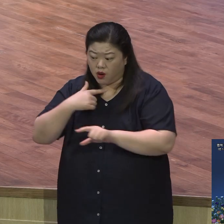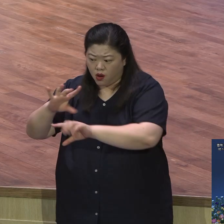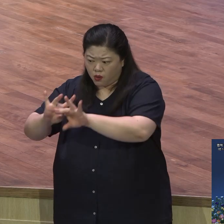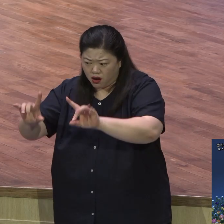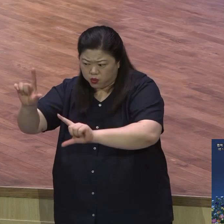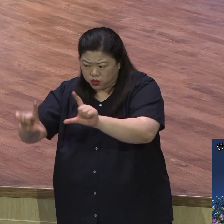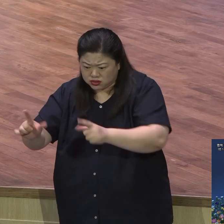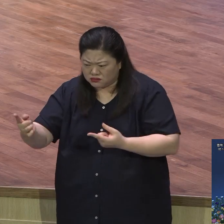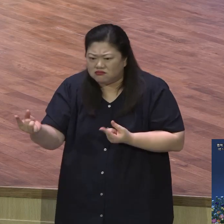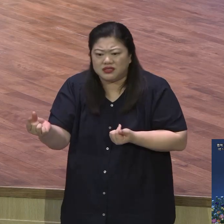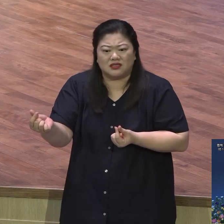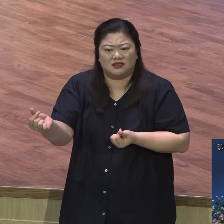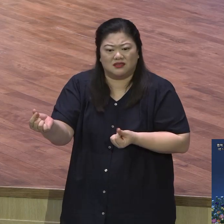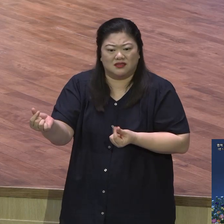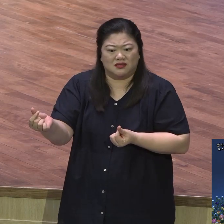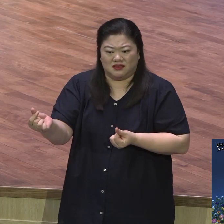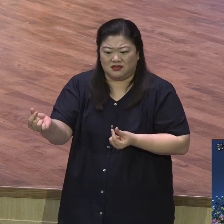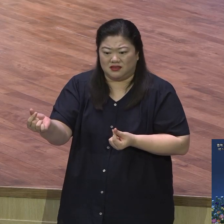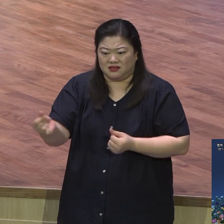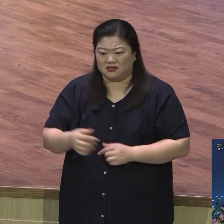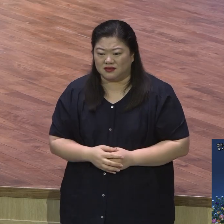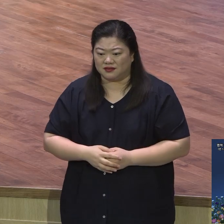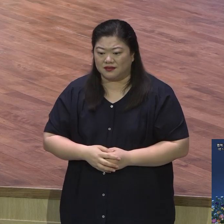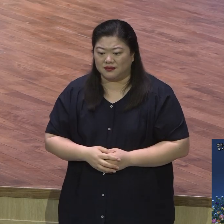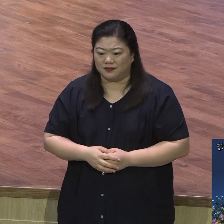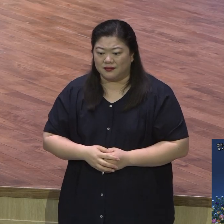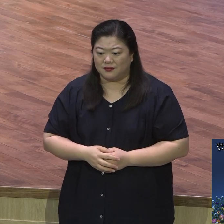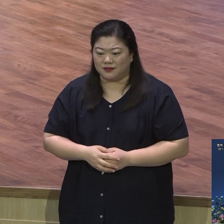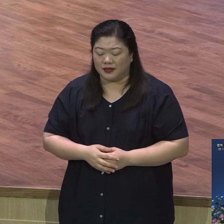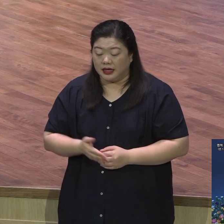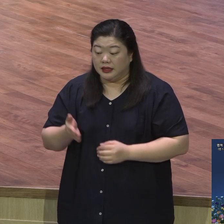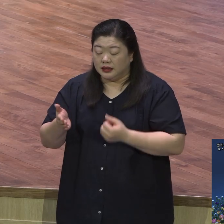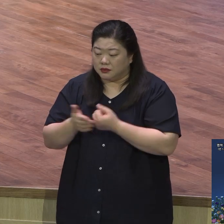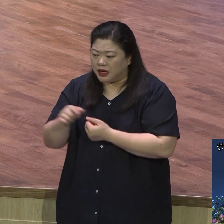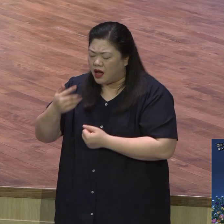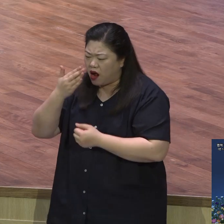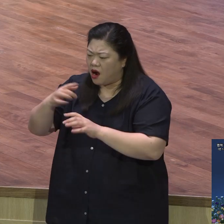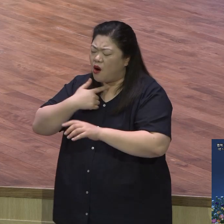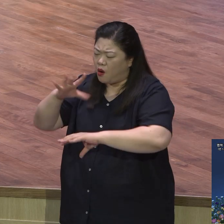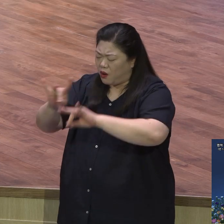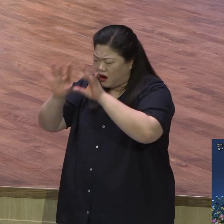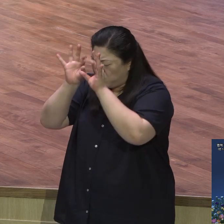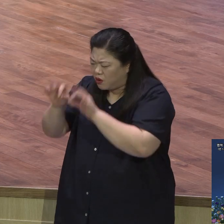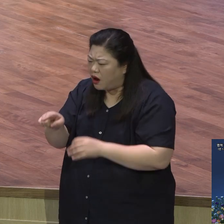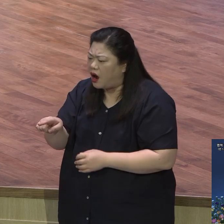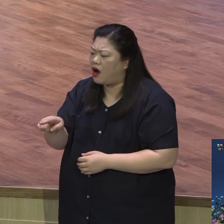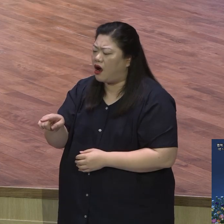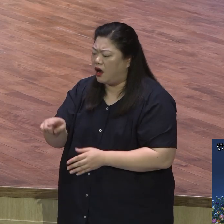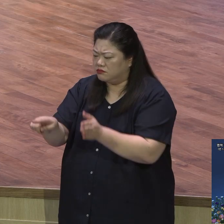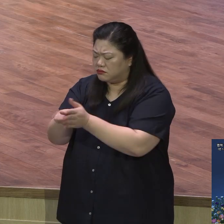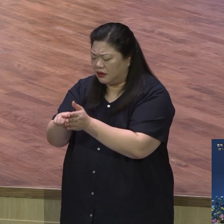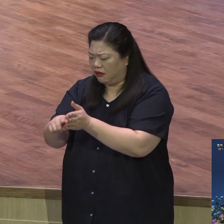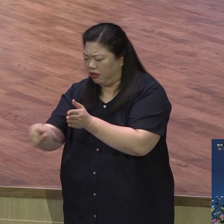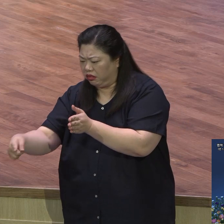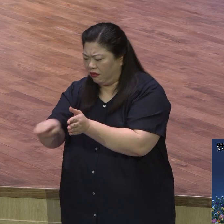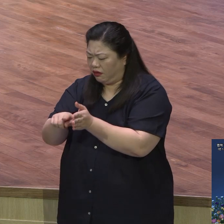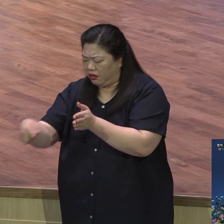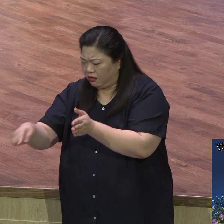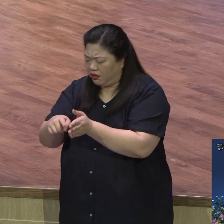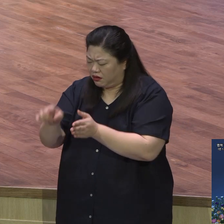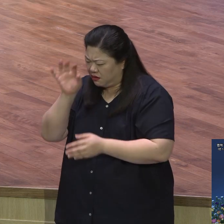우리가 이스라엘 백성들의 광야 생활을 보면서 우리가 영적으로 회색이 들어가야 돼요. 영적으로